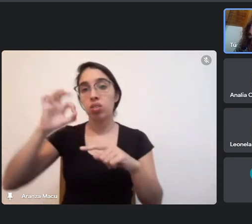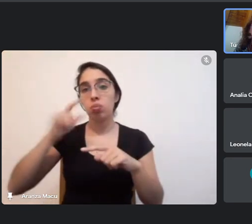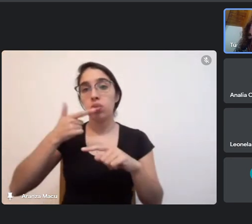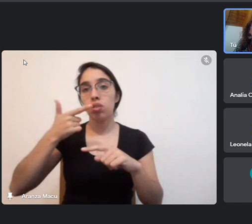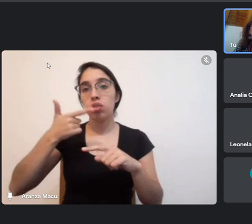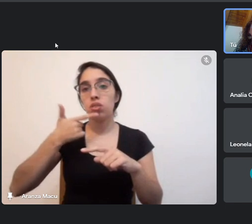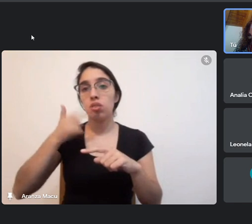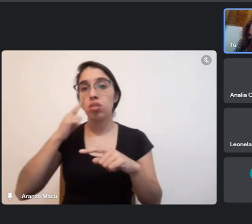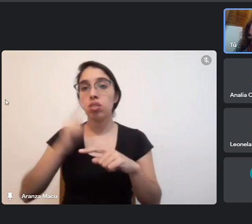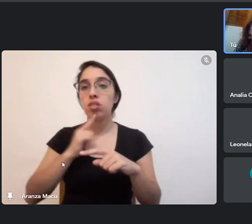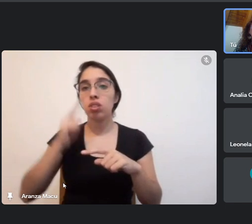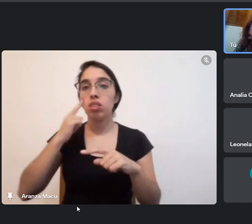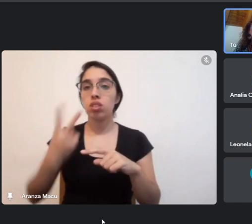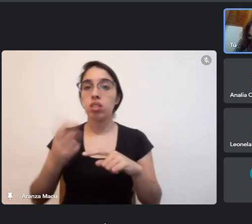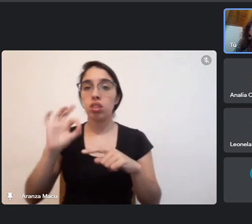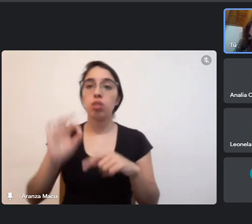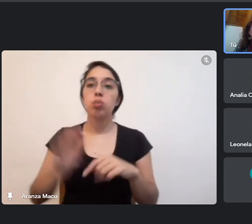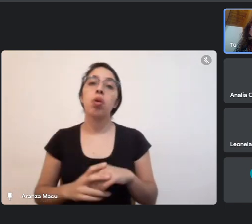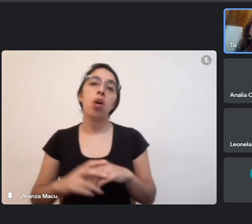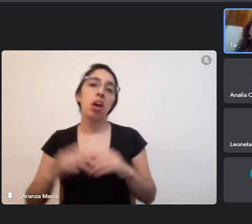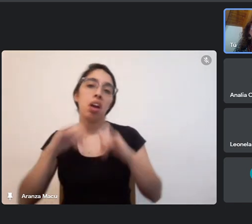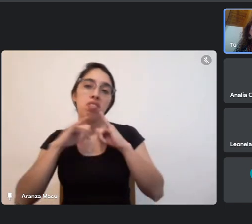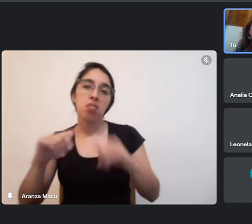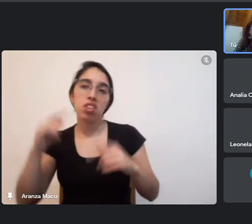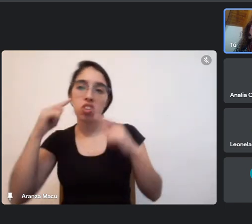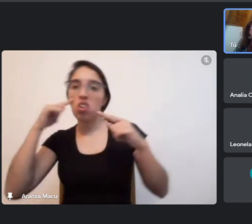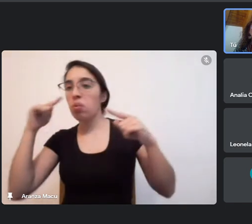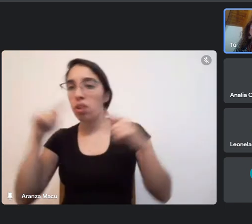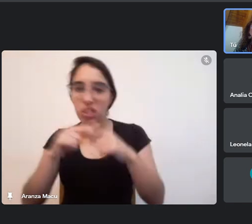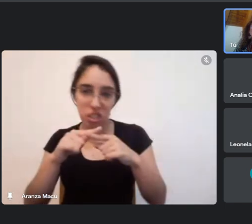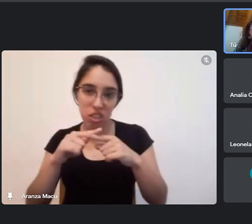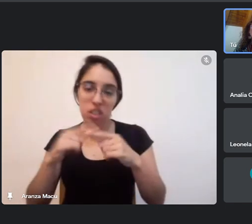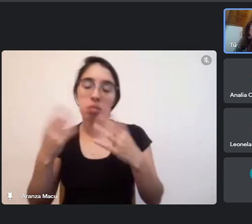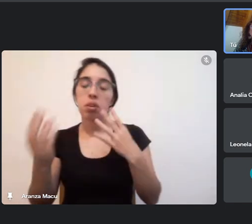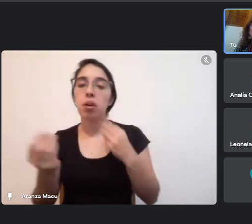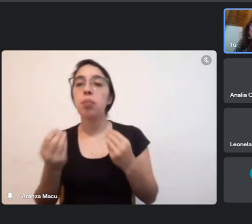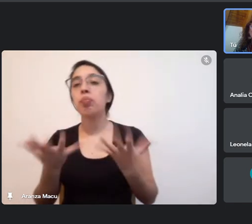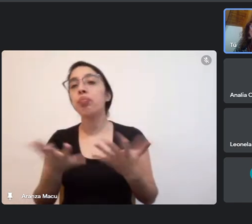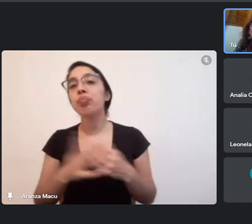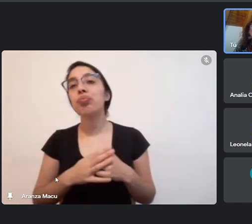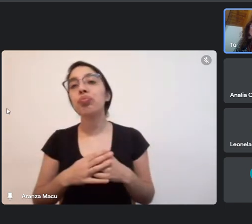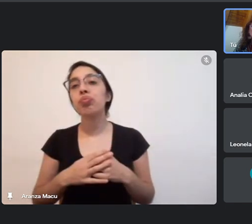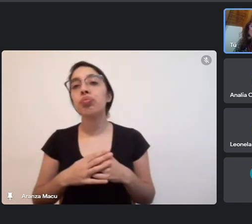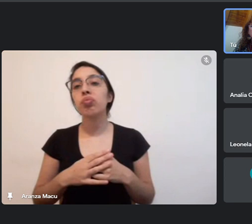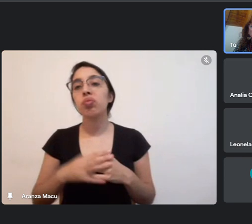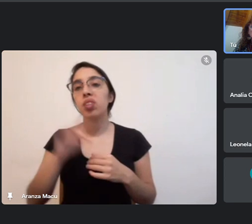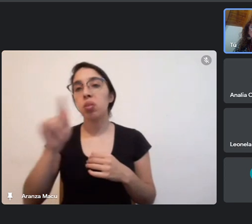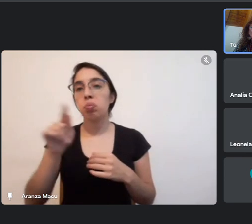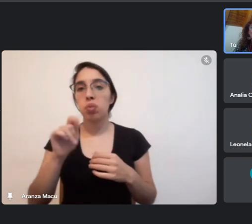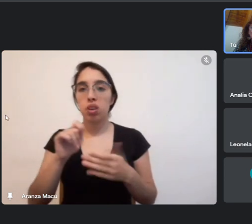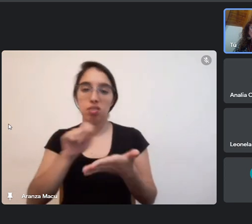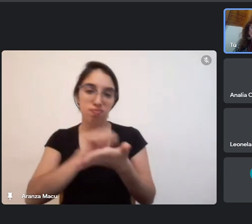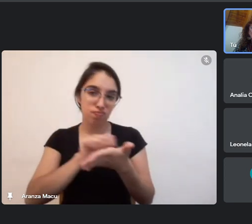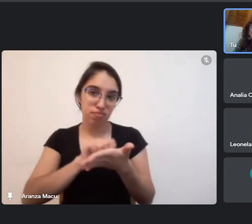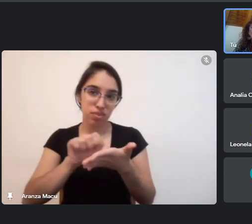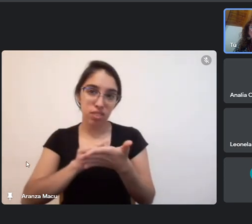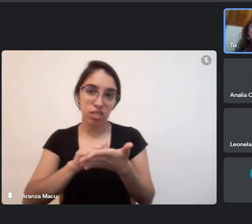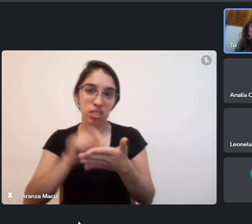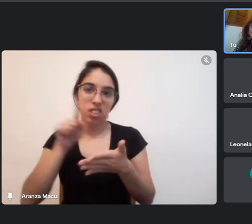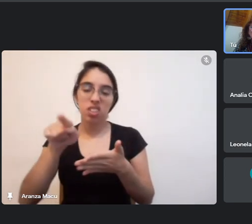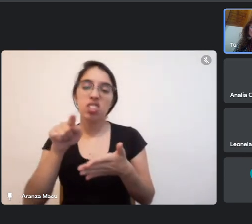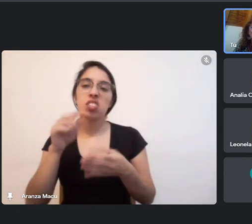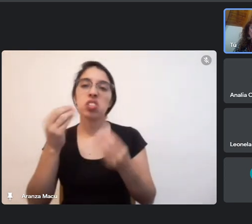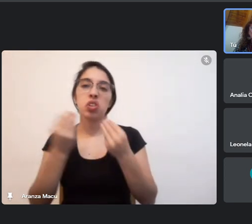de conceptos, ideas y sucesos que ustedes tienen que resolver. Y la definición, ¿sí? Y tienen